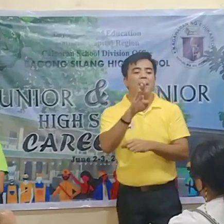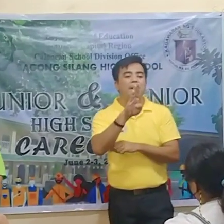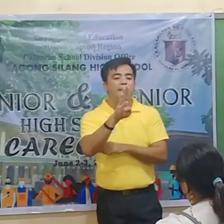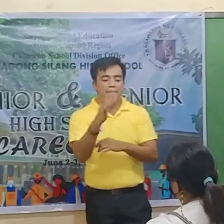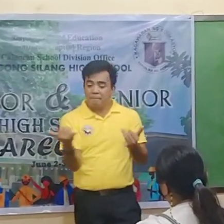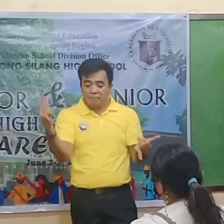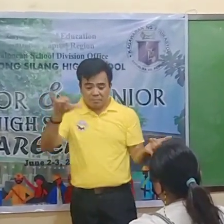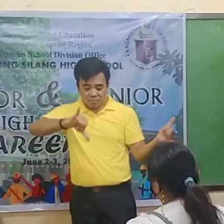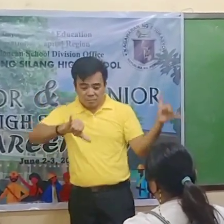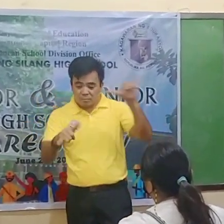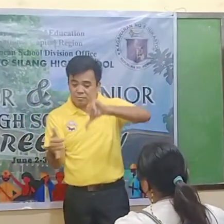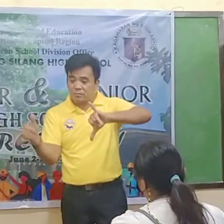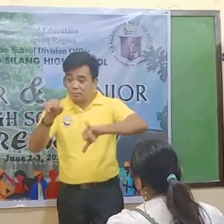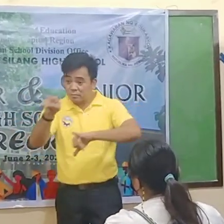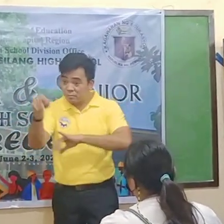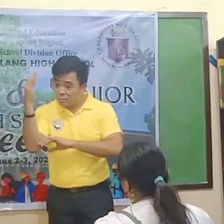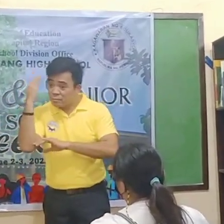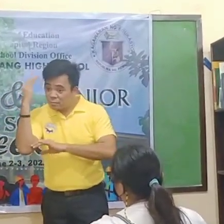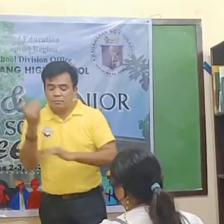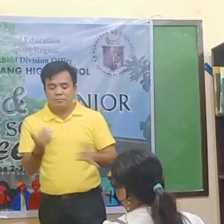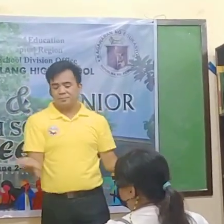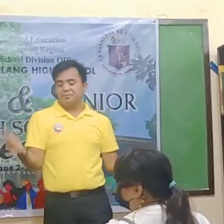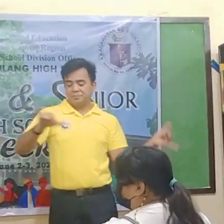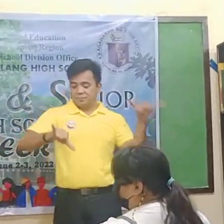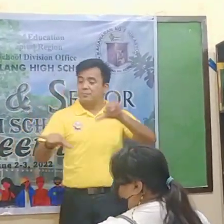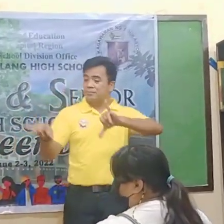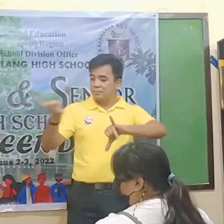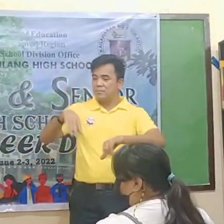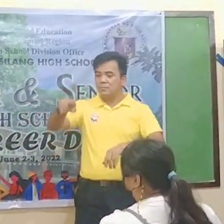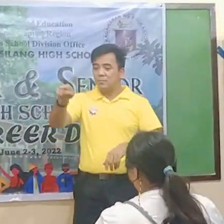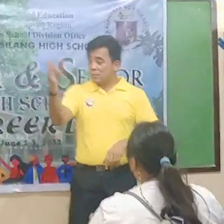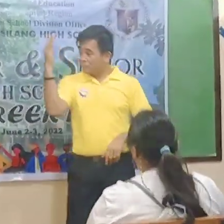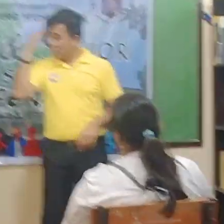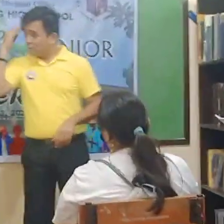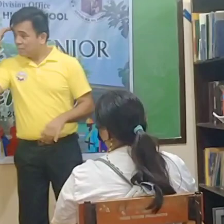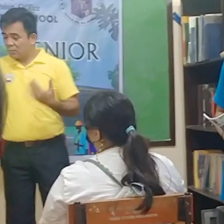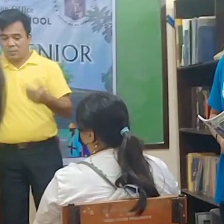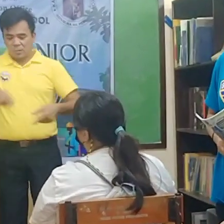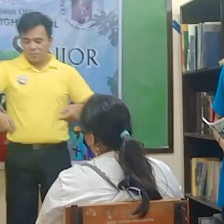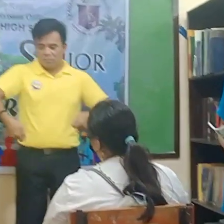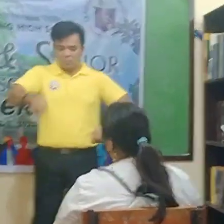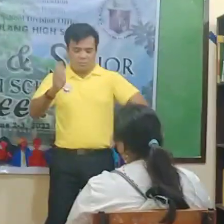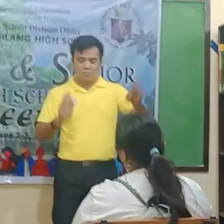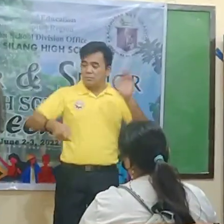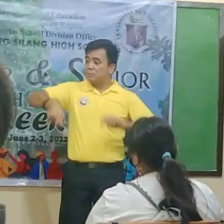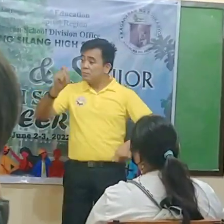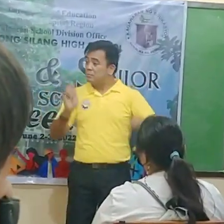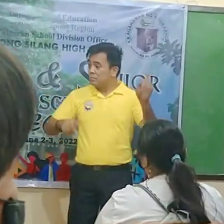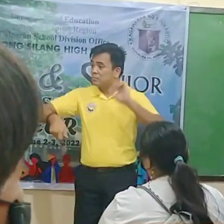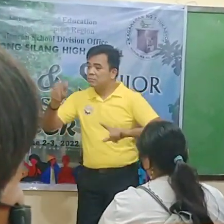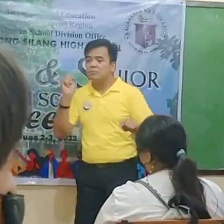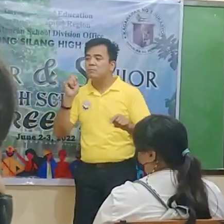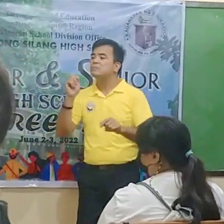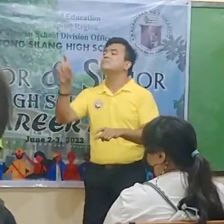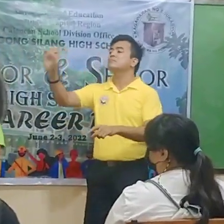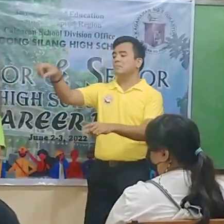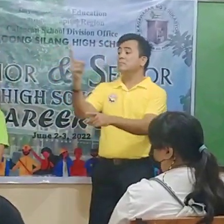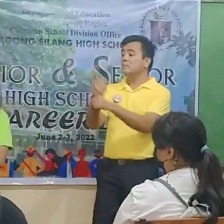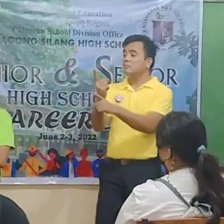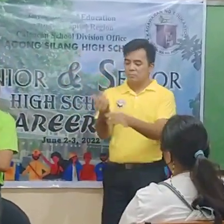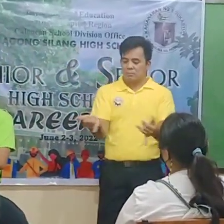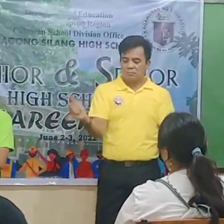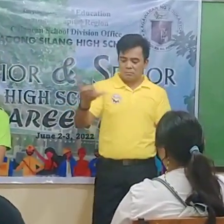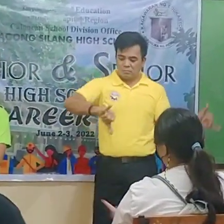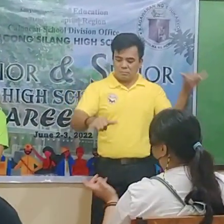sir, nire-request ko nga po sana na mas okay po kung cookie rate. Kasi sabi ng mga anak ng lalaki,